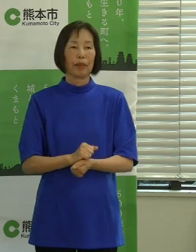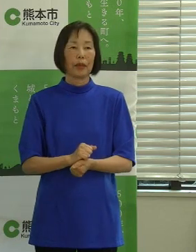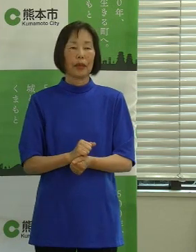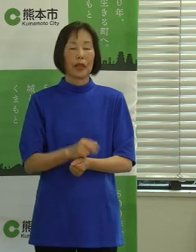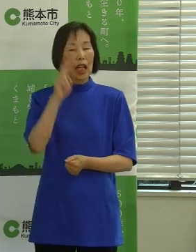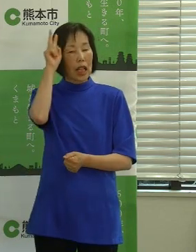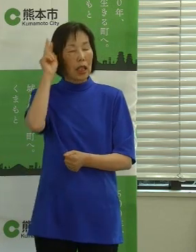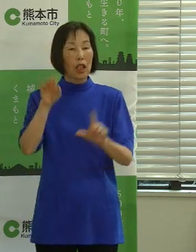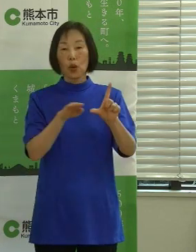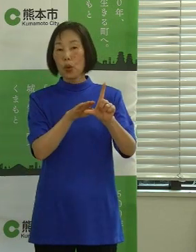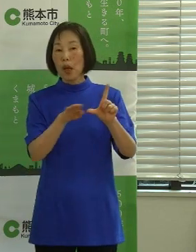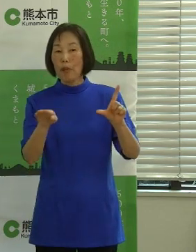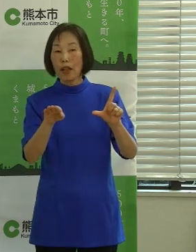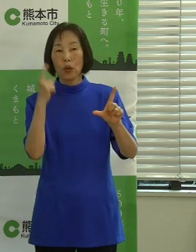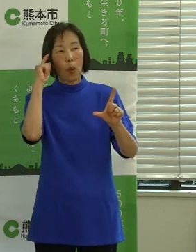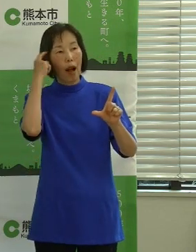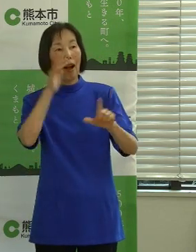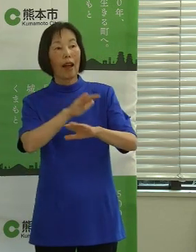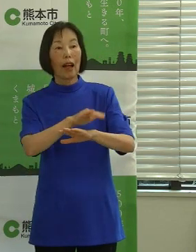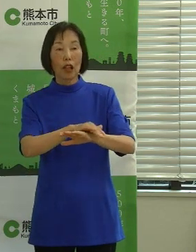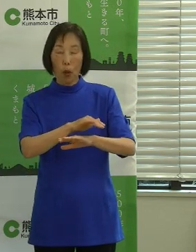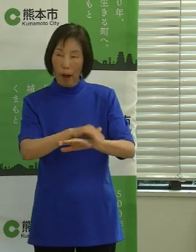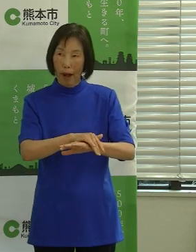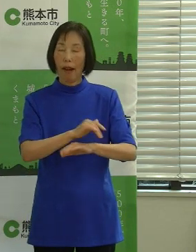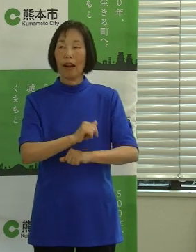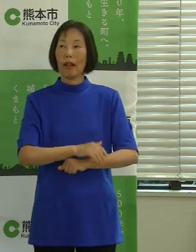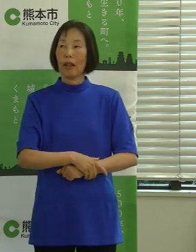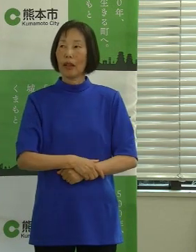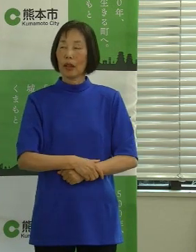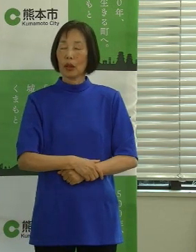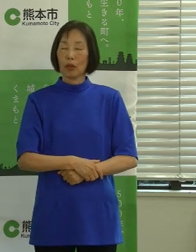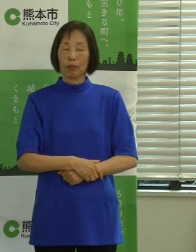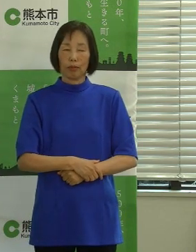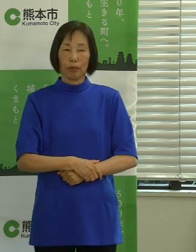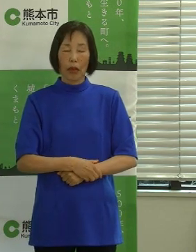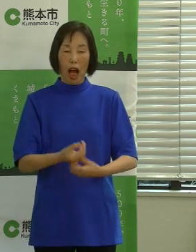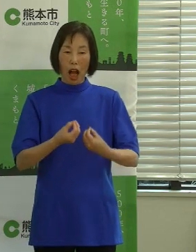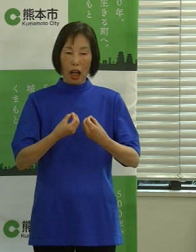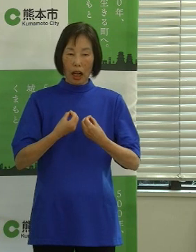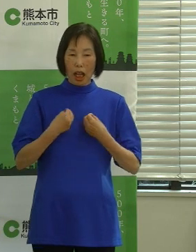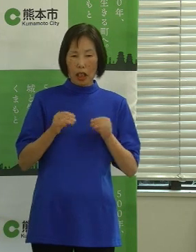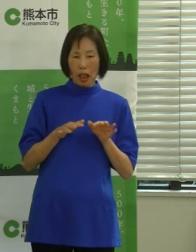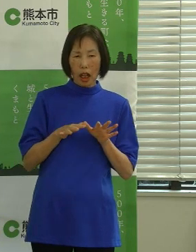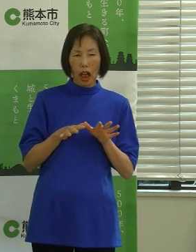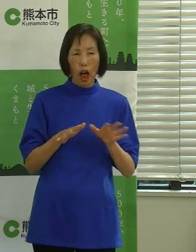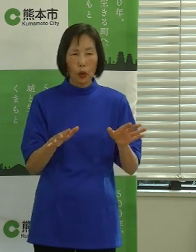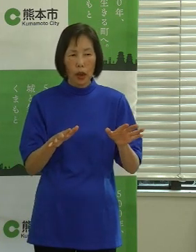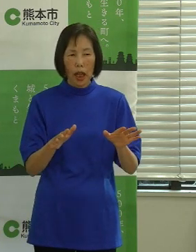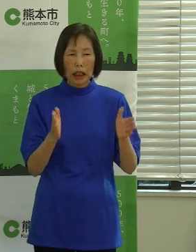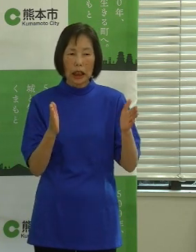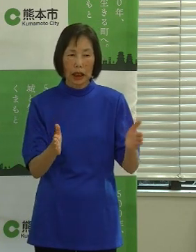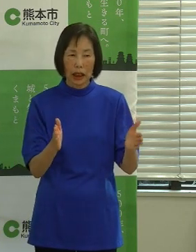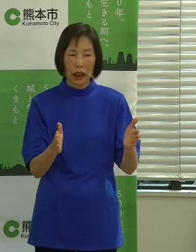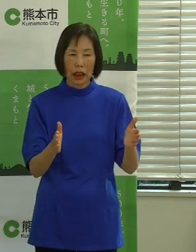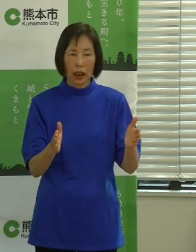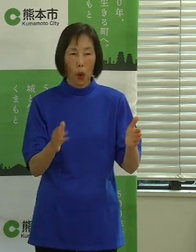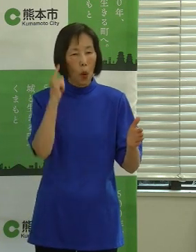方についてはあくまでもこれが、やはり感染拡大期の考え方と、